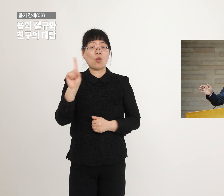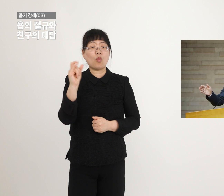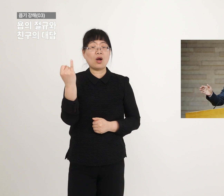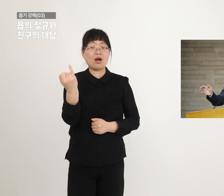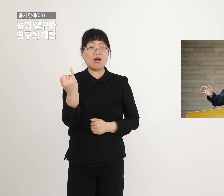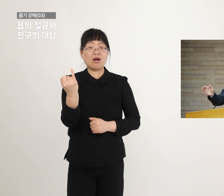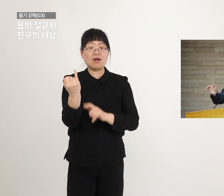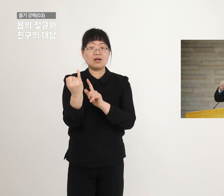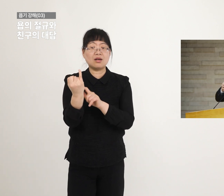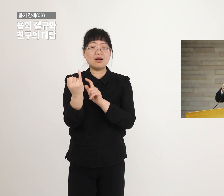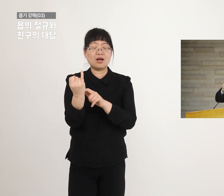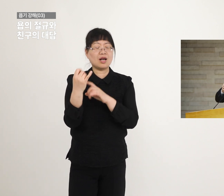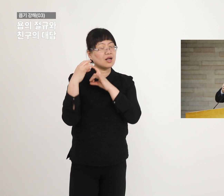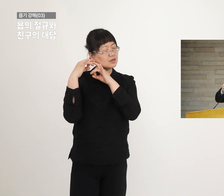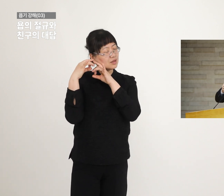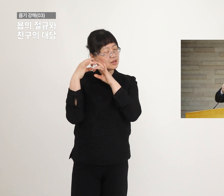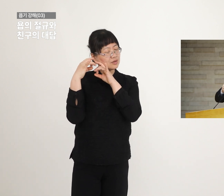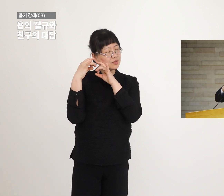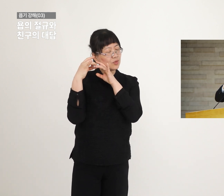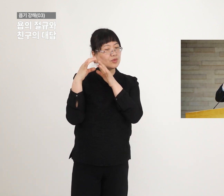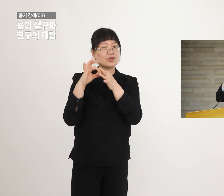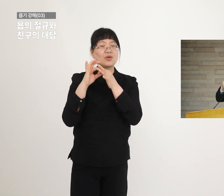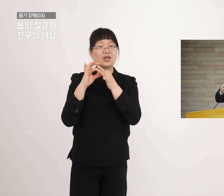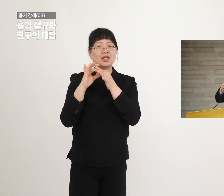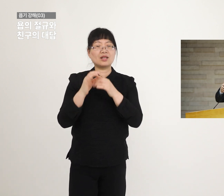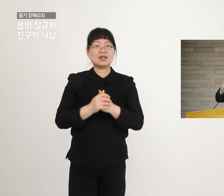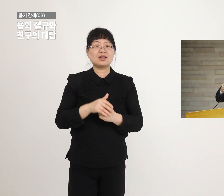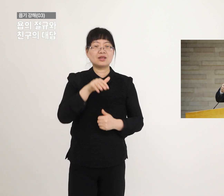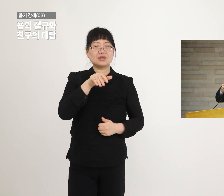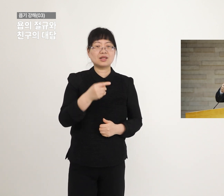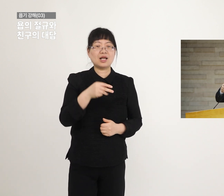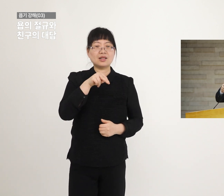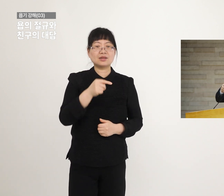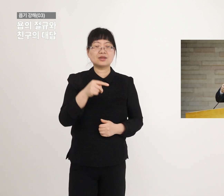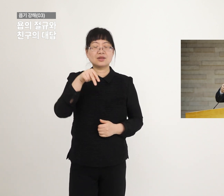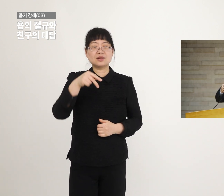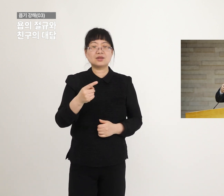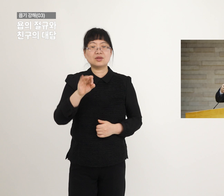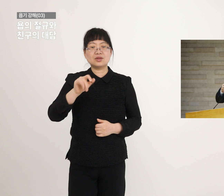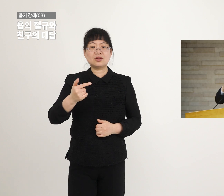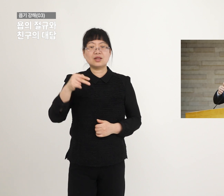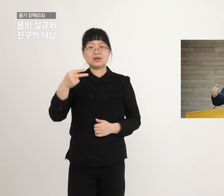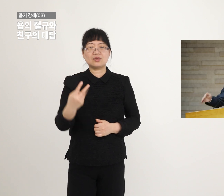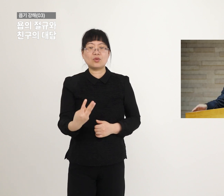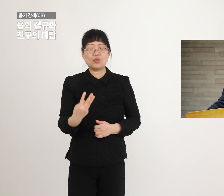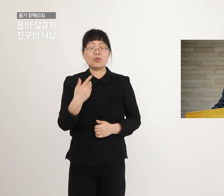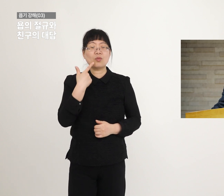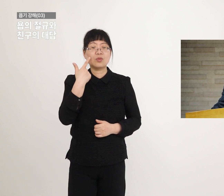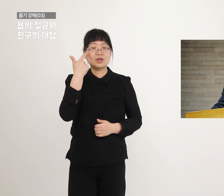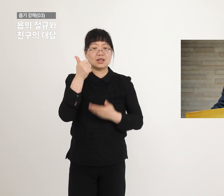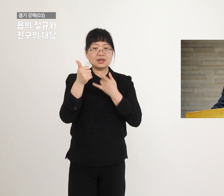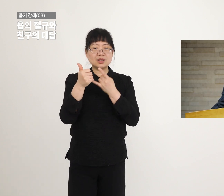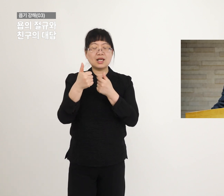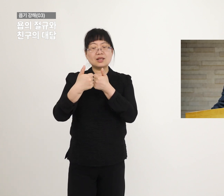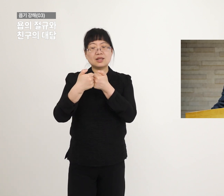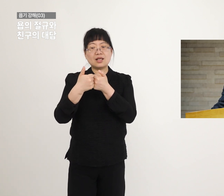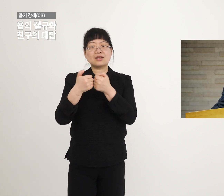여성이 라디오로 찰스 스윈돌 목사님에게 상담을